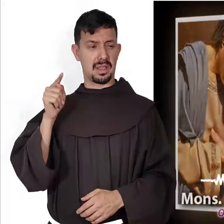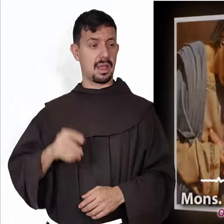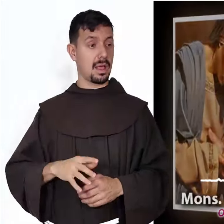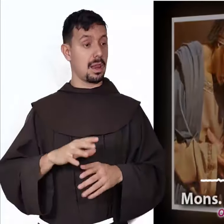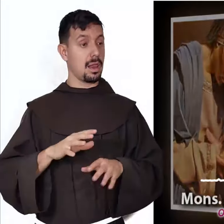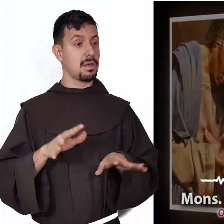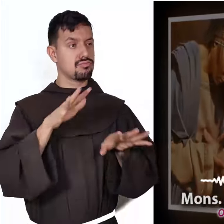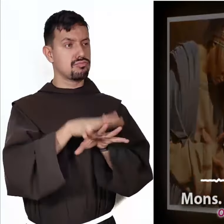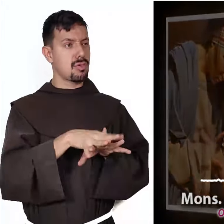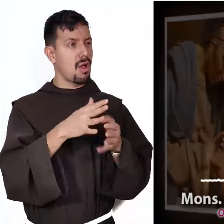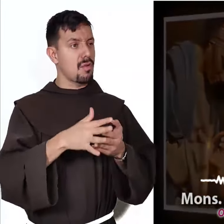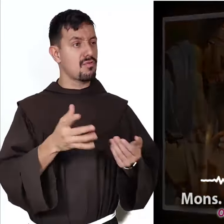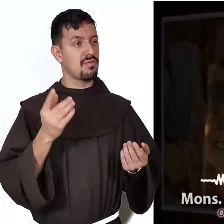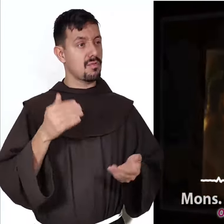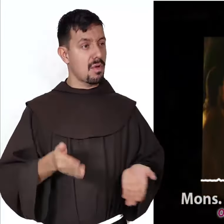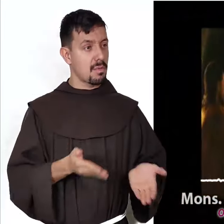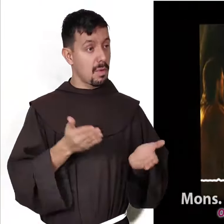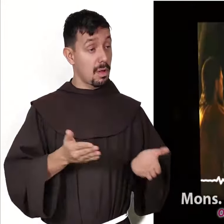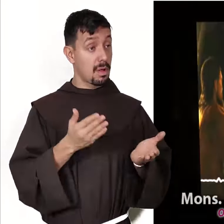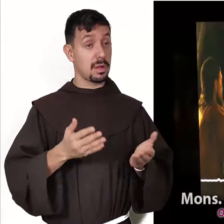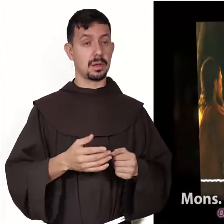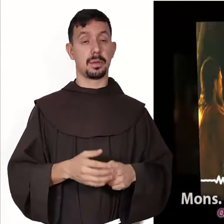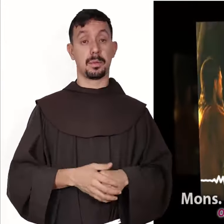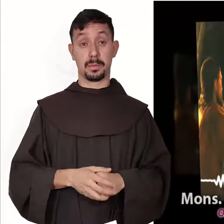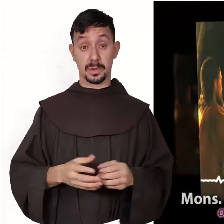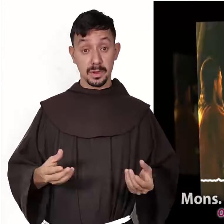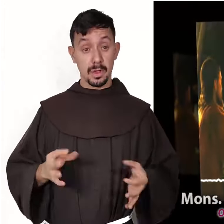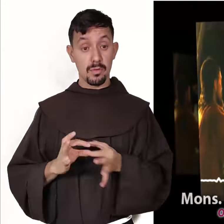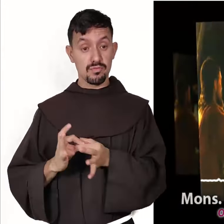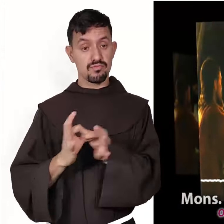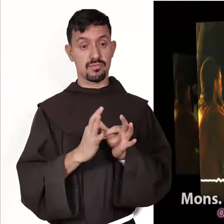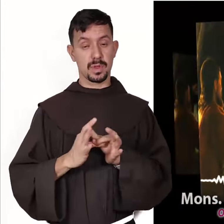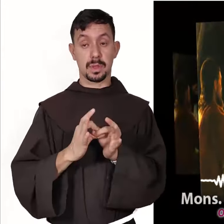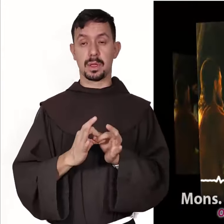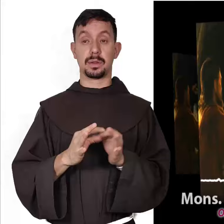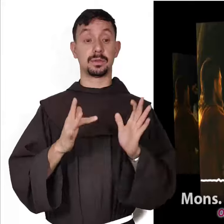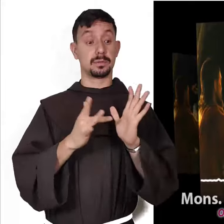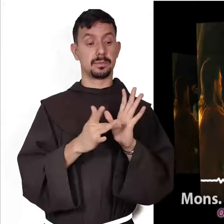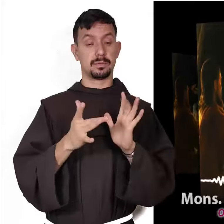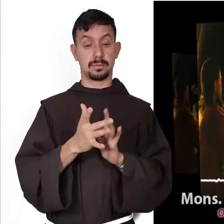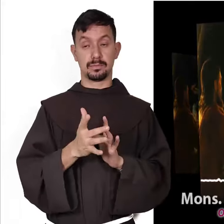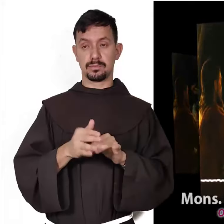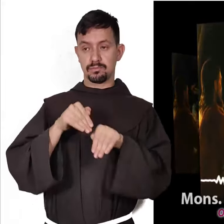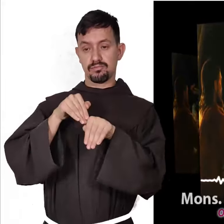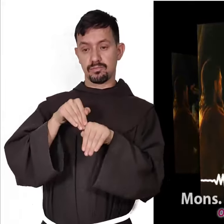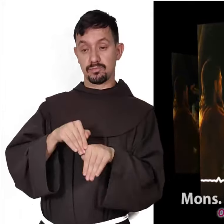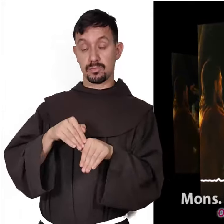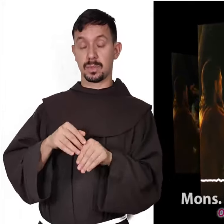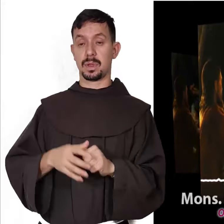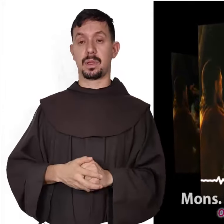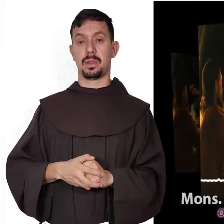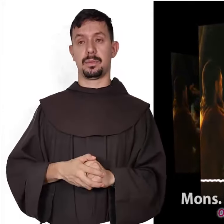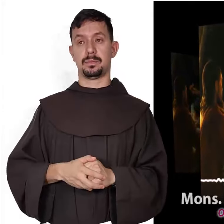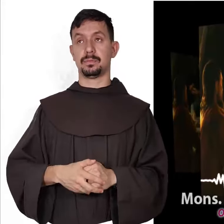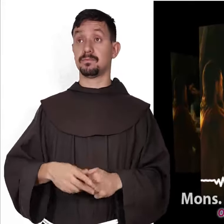condena la sociedad. Pero solo sigue el plan de Jesús, que para manifestar la misericordia del